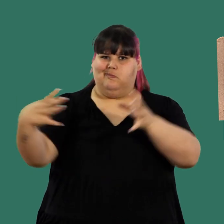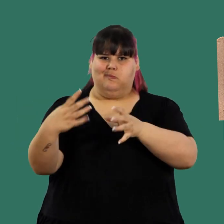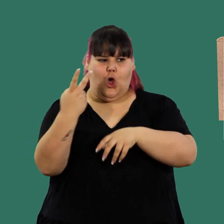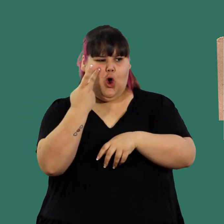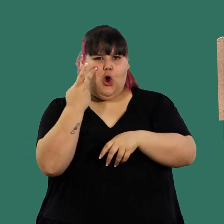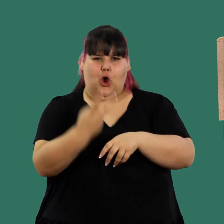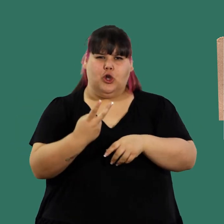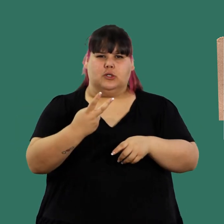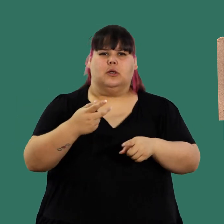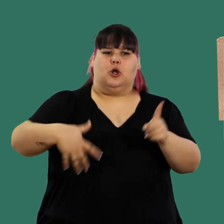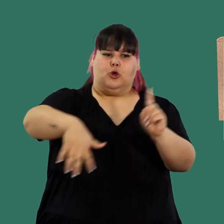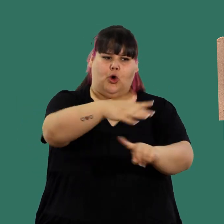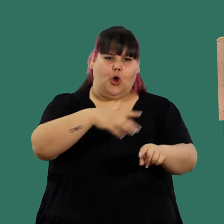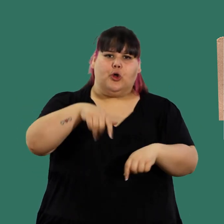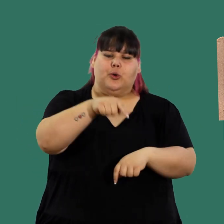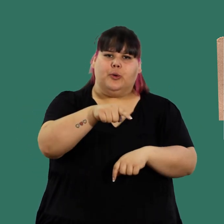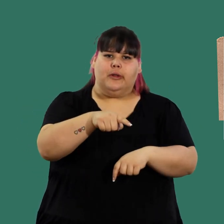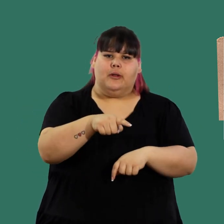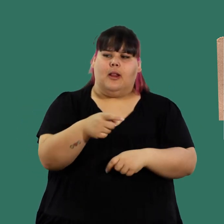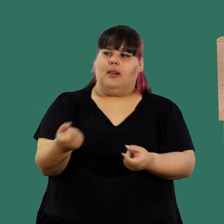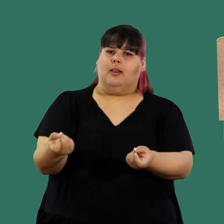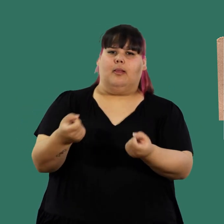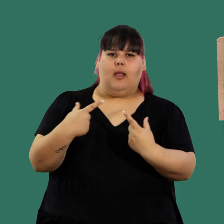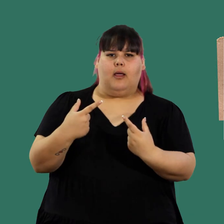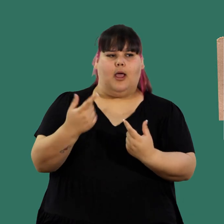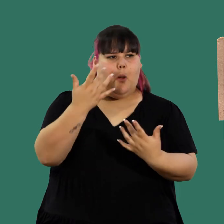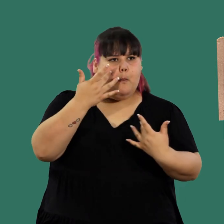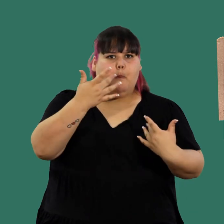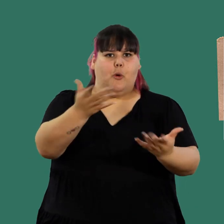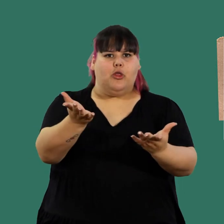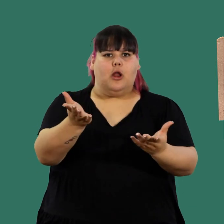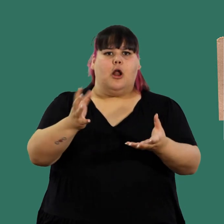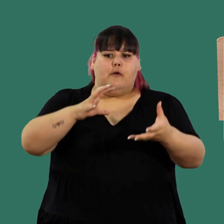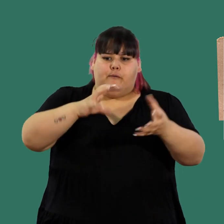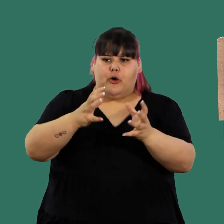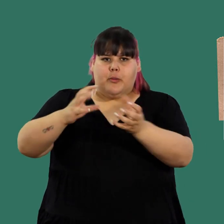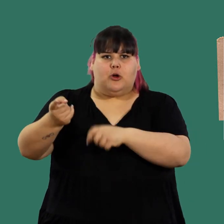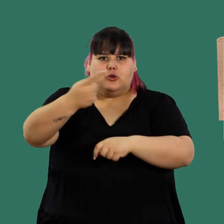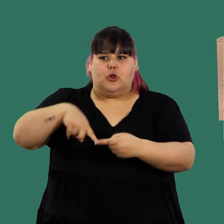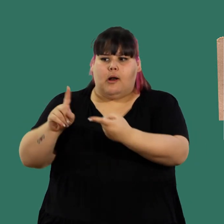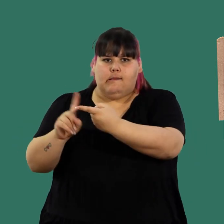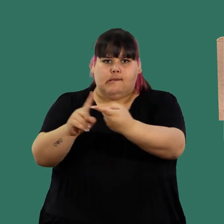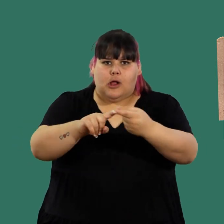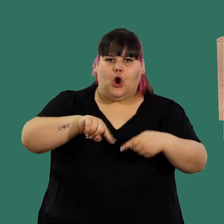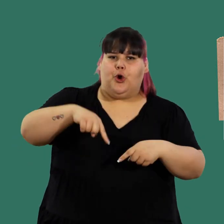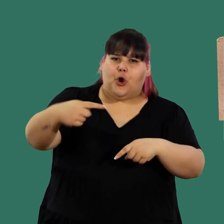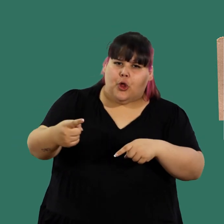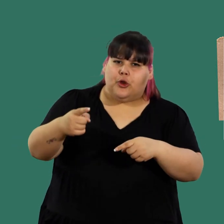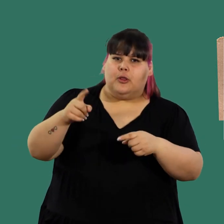nuestro territorio nos permite visibilizar las formas en que nos relacionamos con otros en los espacios